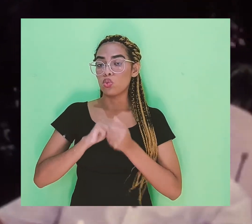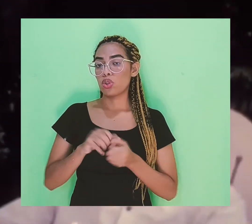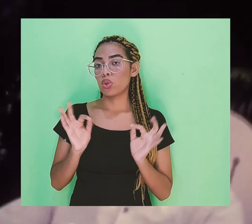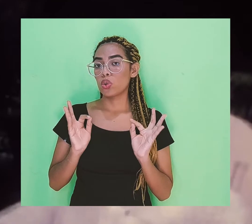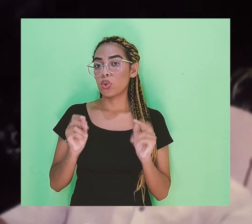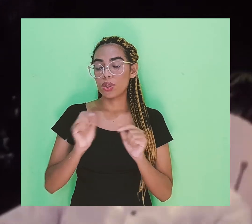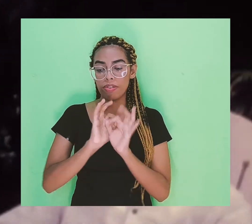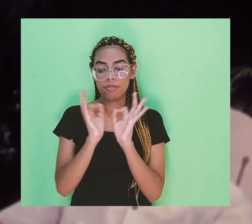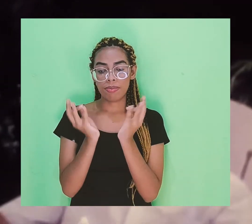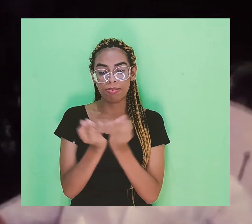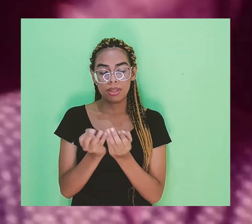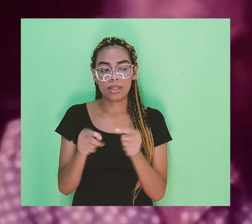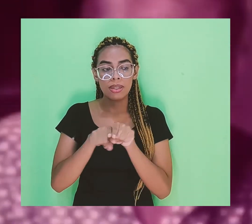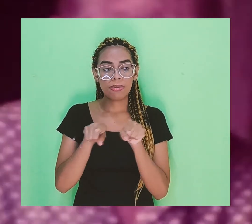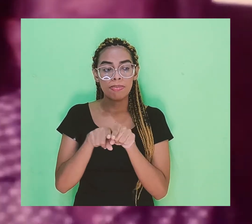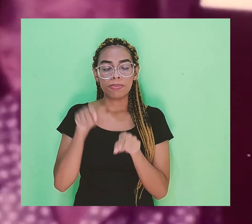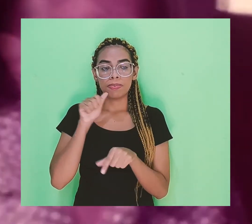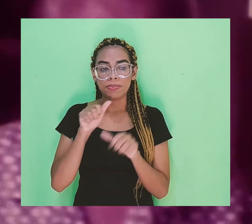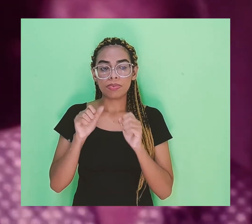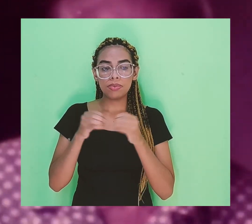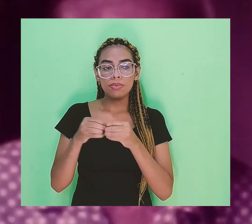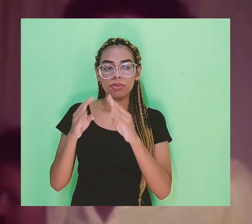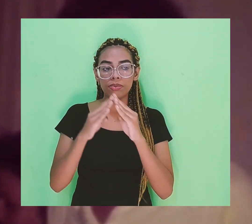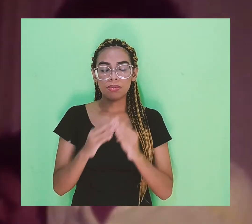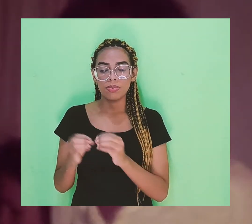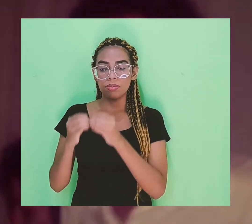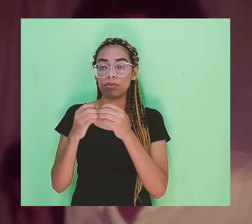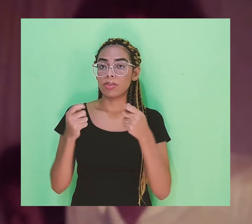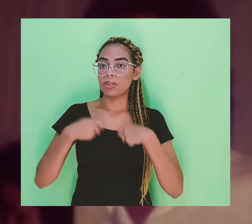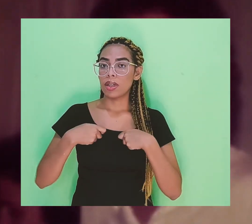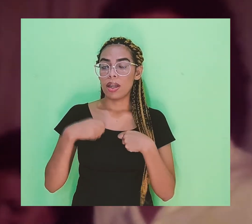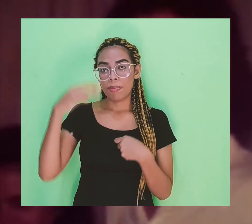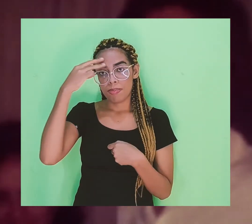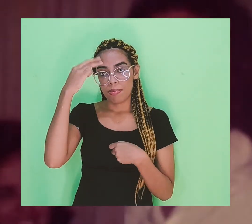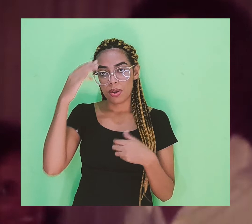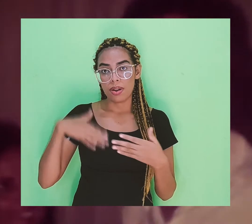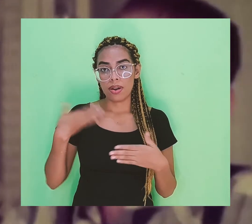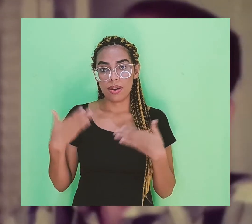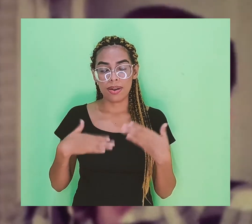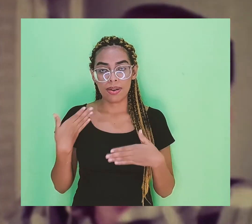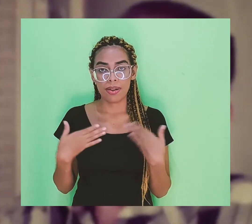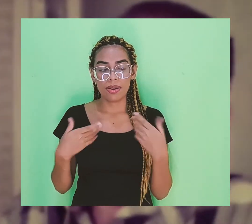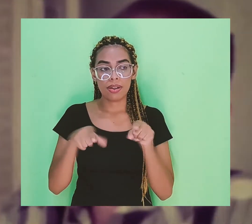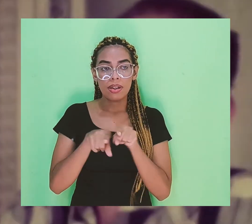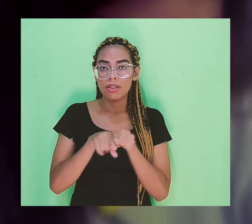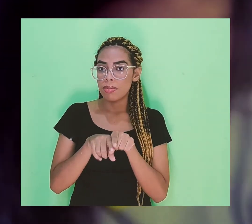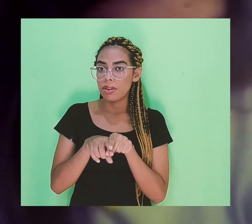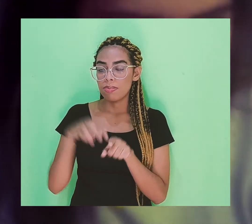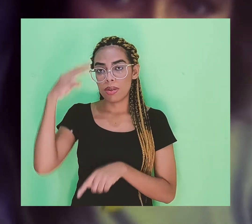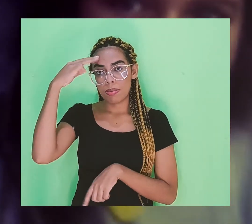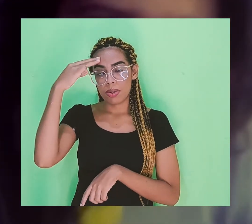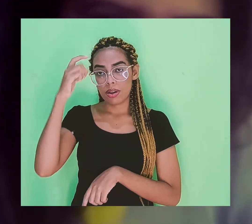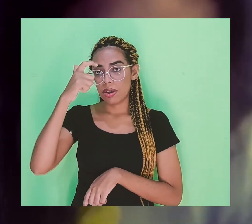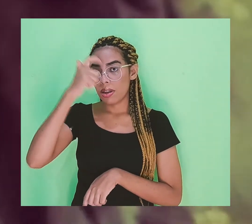os vizinhos, os agregados, né? E cria aquilo, sabe? Que é uma coisa da memória alegre, mas a memória não é só isso. A memória também é a minha primeira foto,